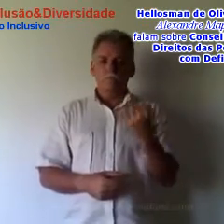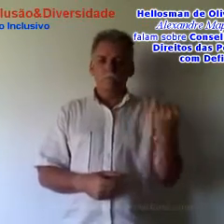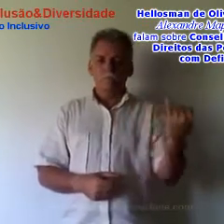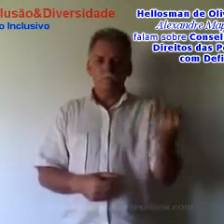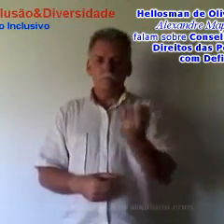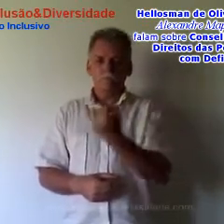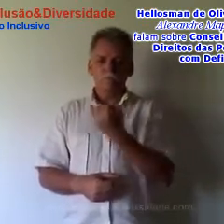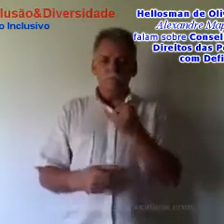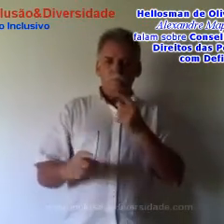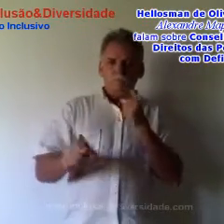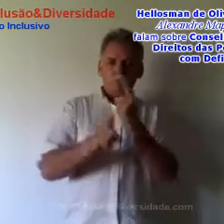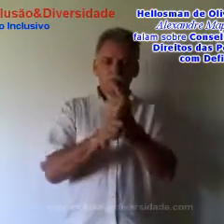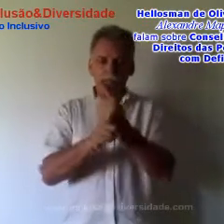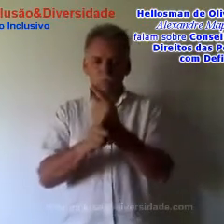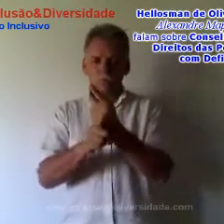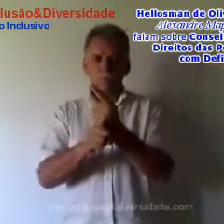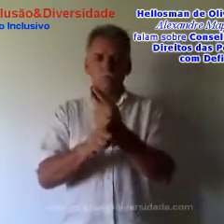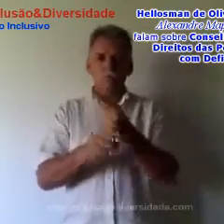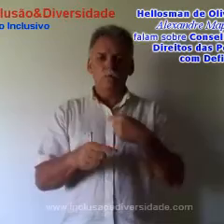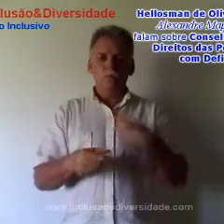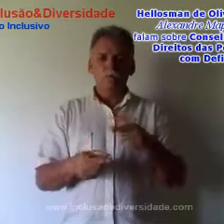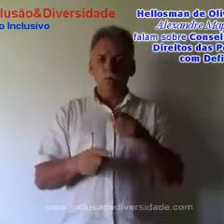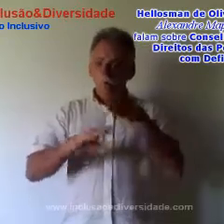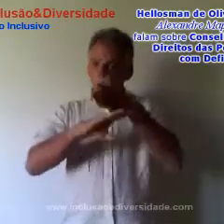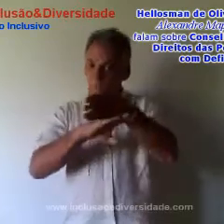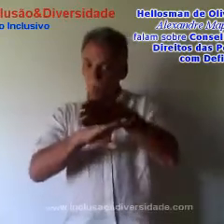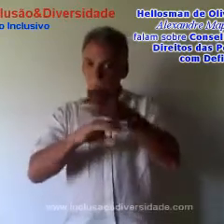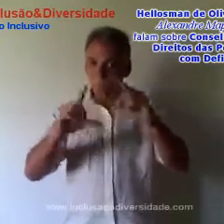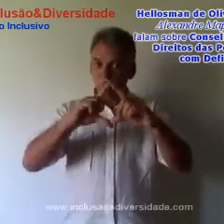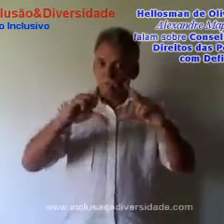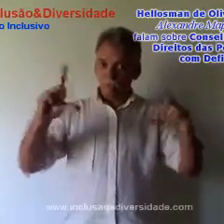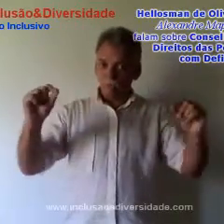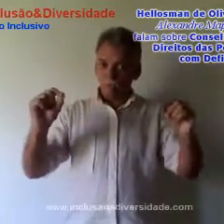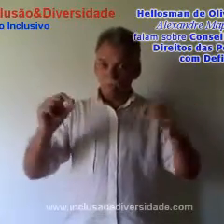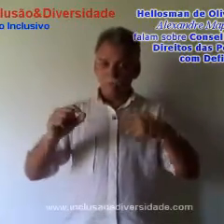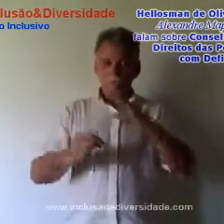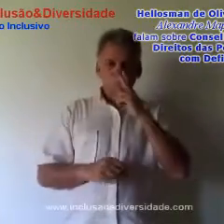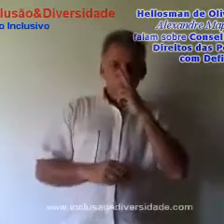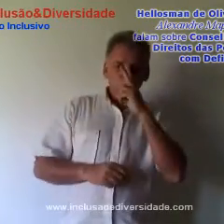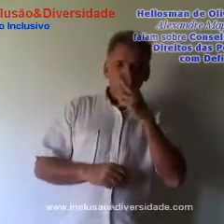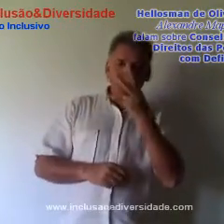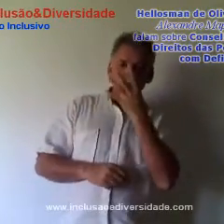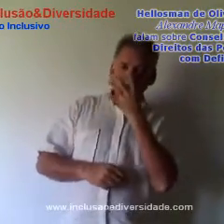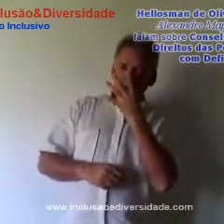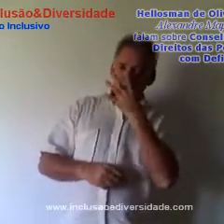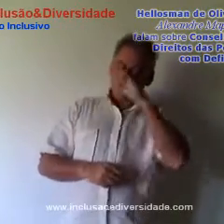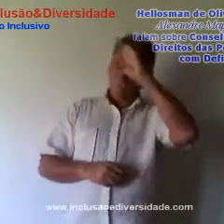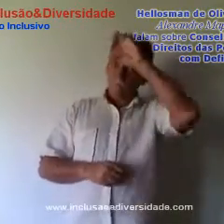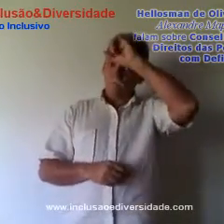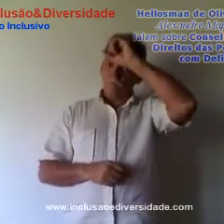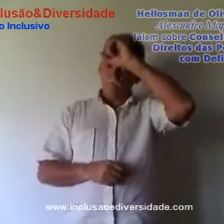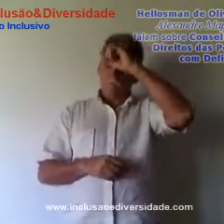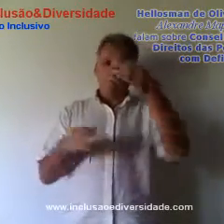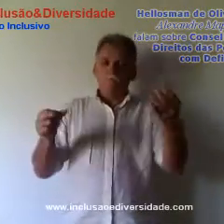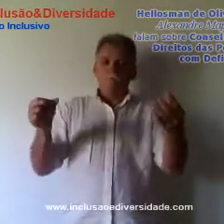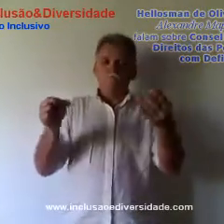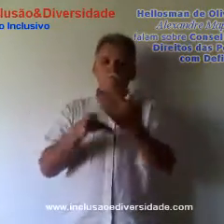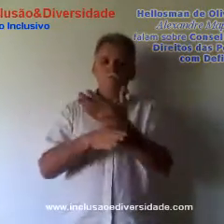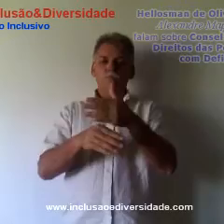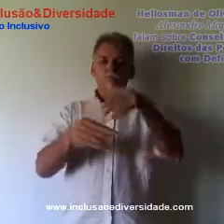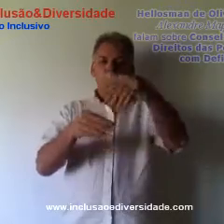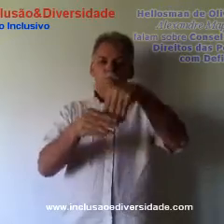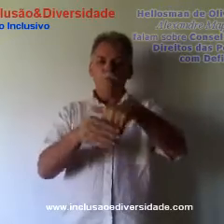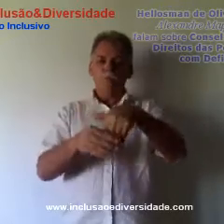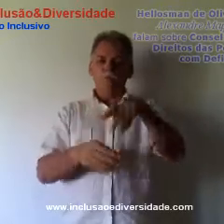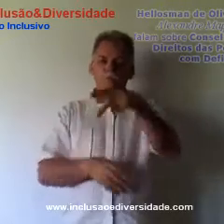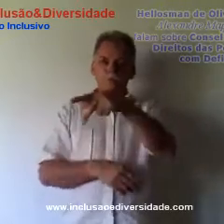importante, o encontro que a gente teve. Eu lembro que saiu até, a gente se encontrou, né? Depois da eleição a gente marcou